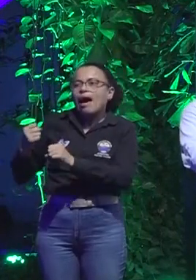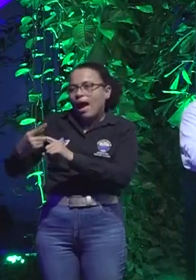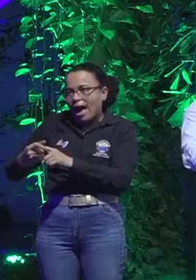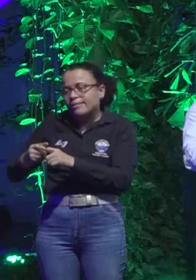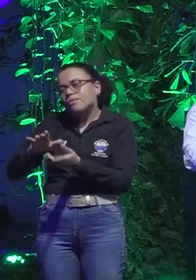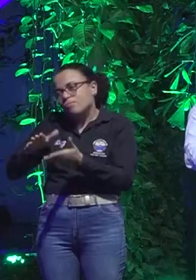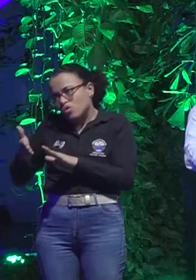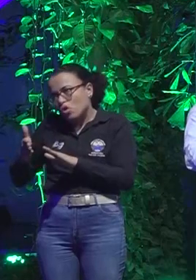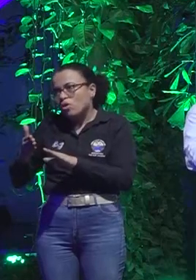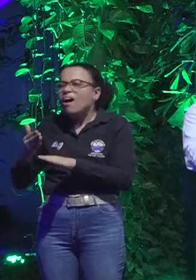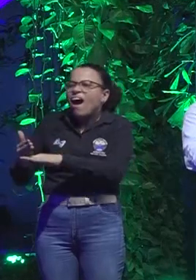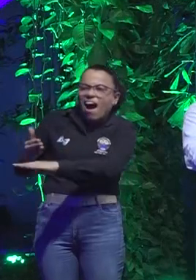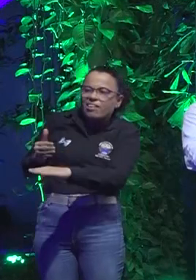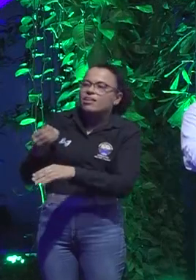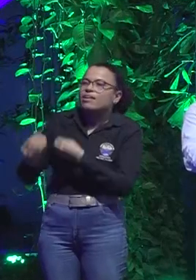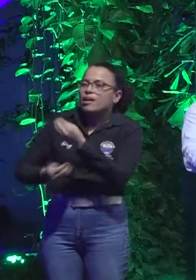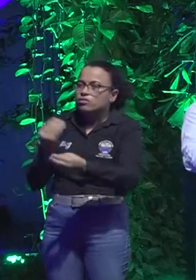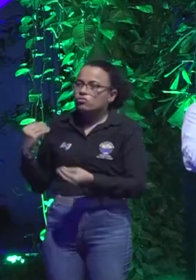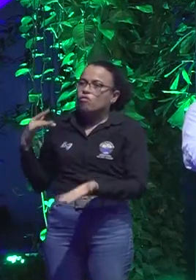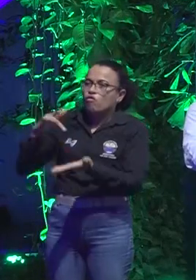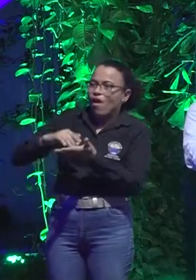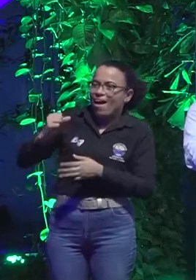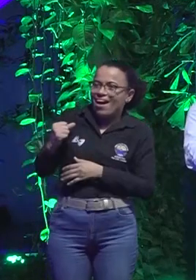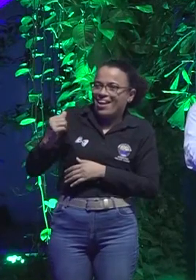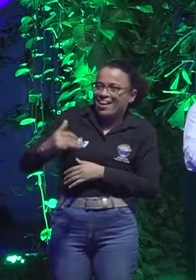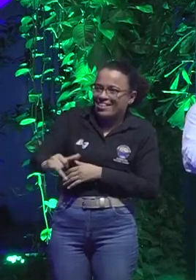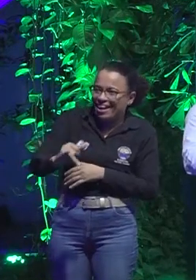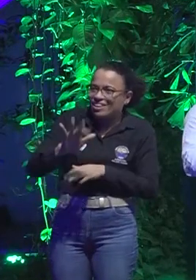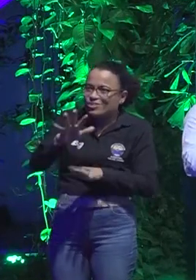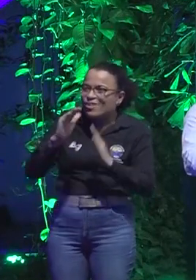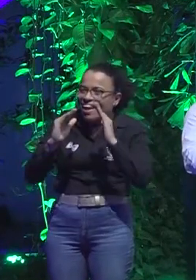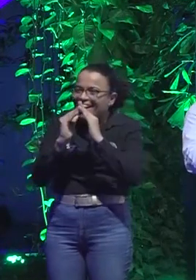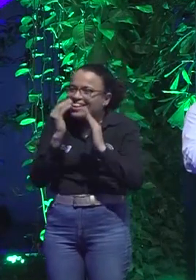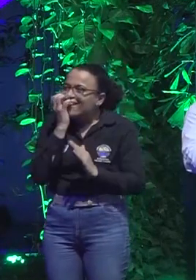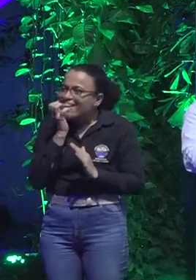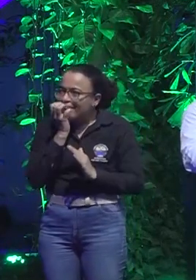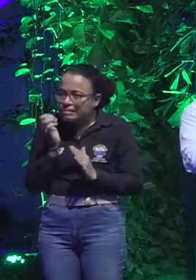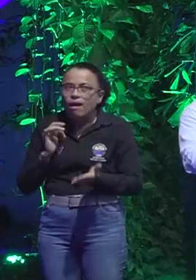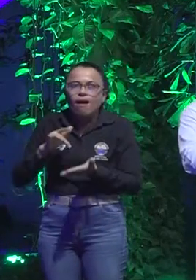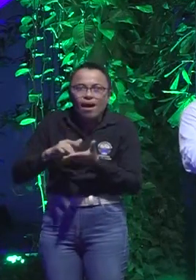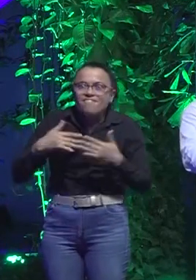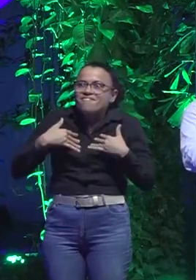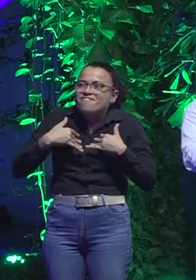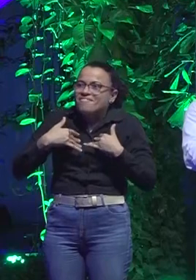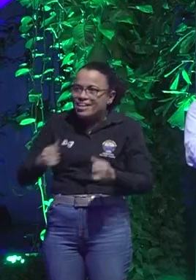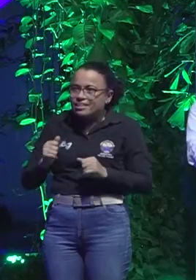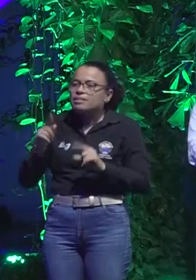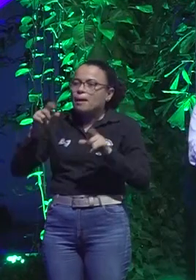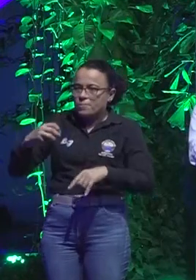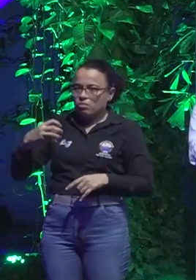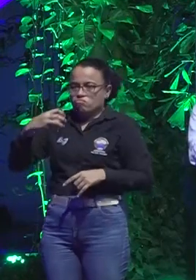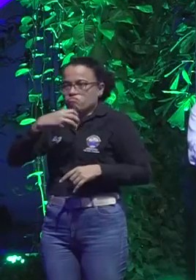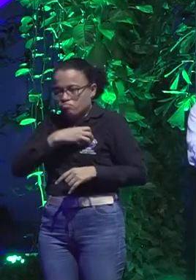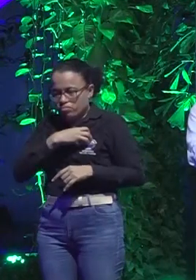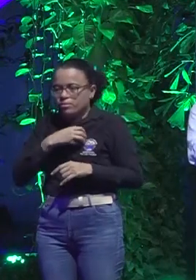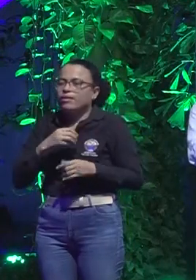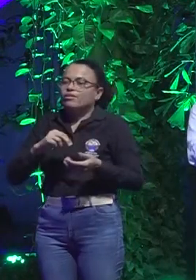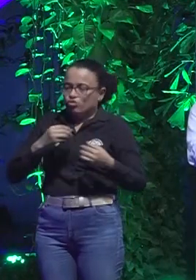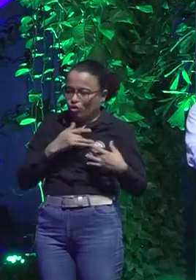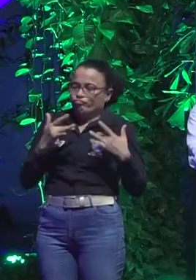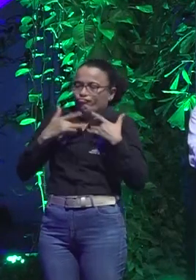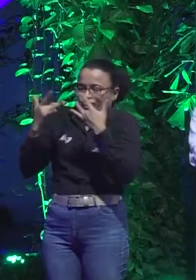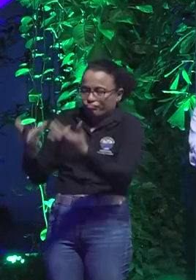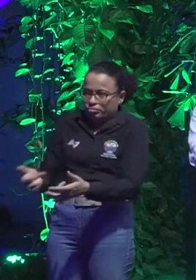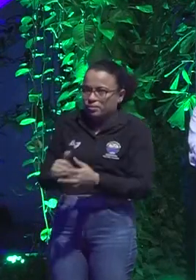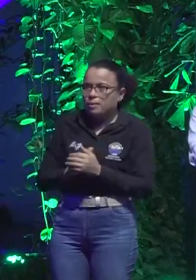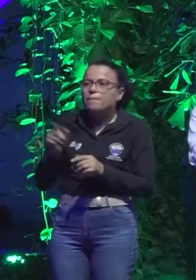pescadito de oro que yo le regalé. Y su lucha, precisamente ganó el premio Princesa de Asturias por su lucha de decir que la educación no es